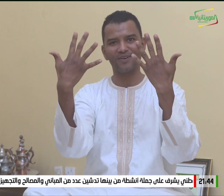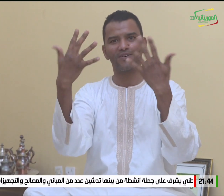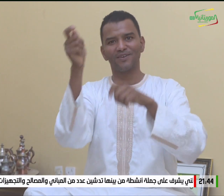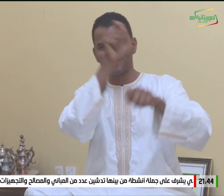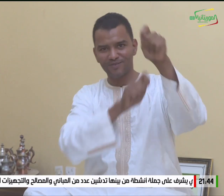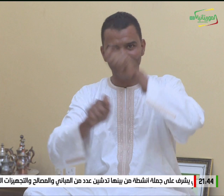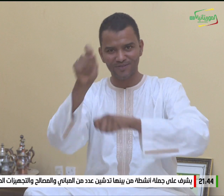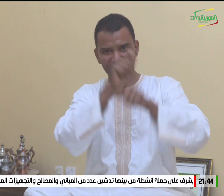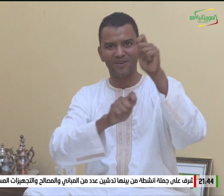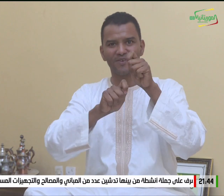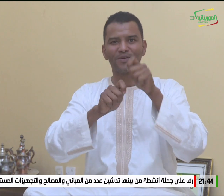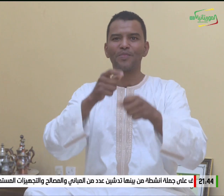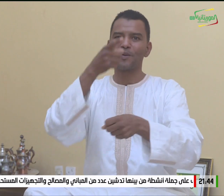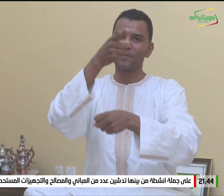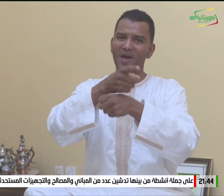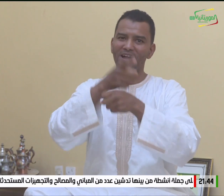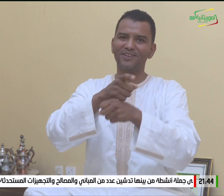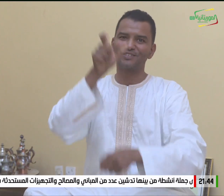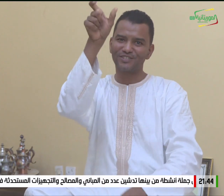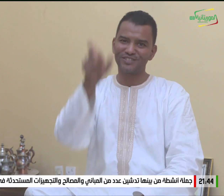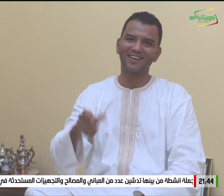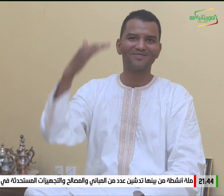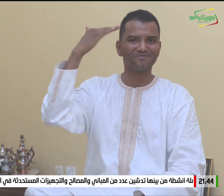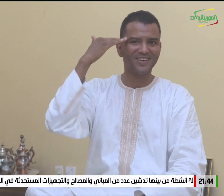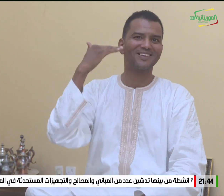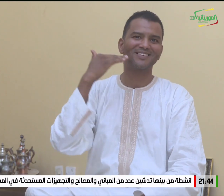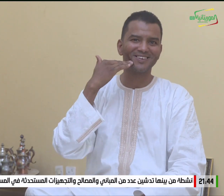يسرني استضافة معلمة الصم أمينة، أهلا بك.